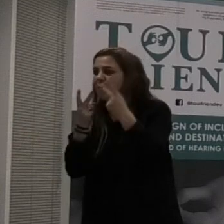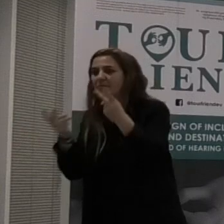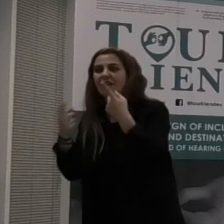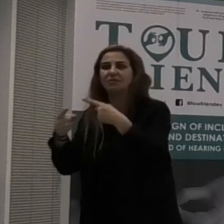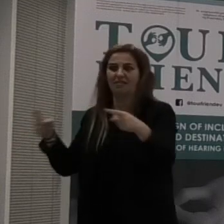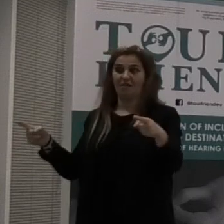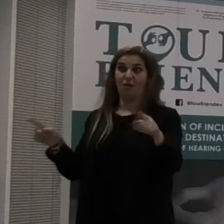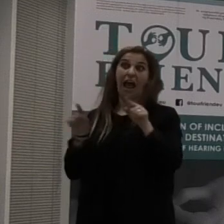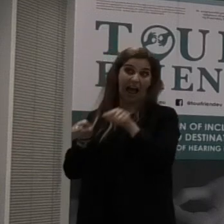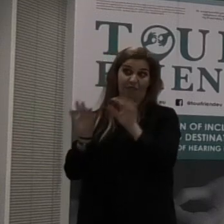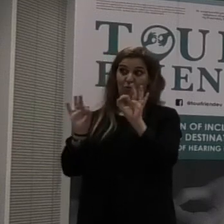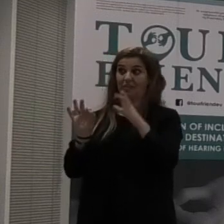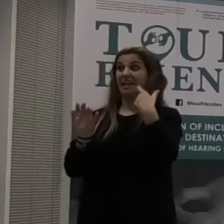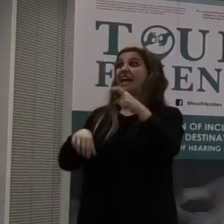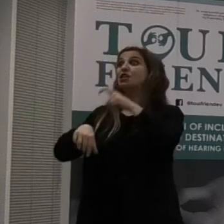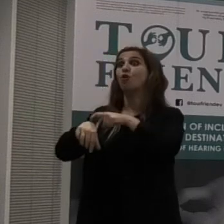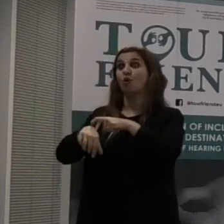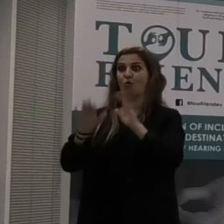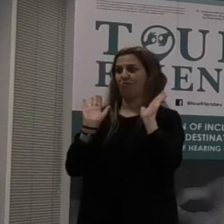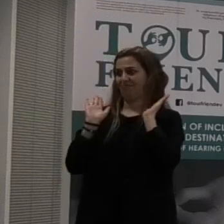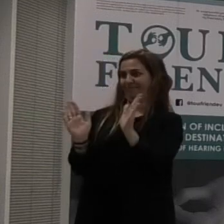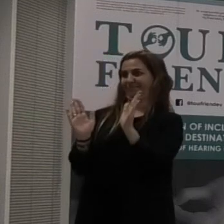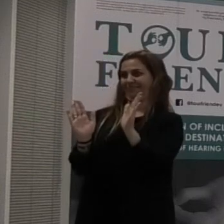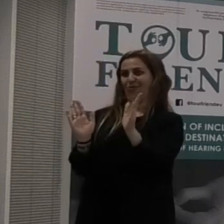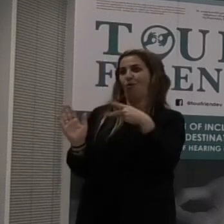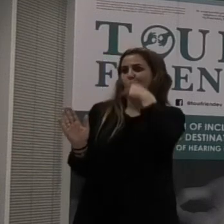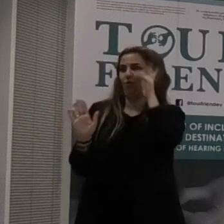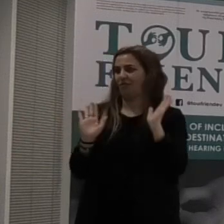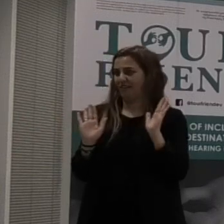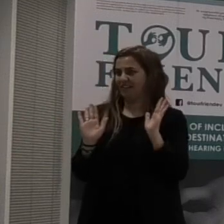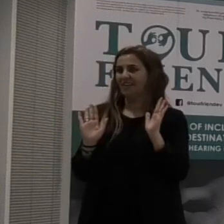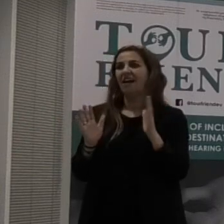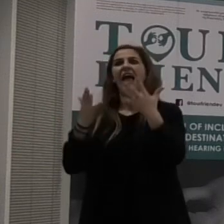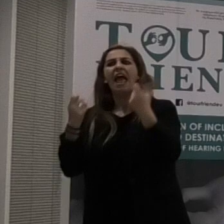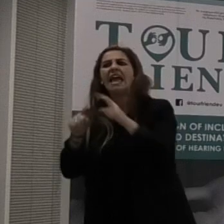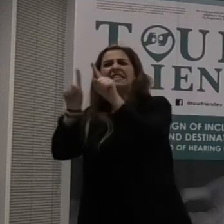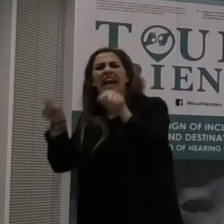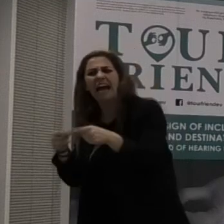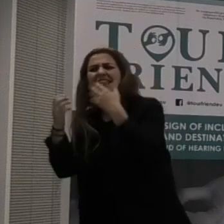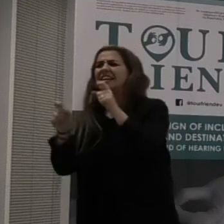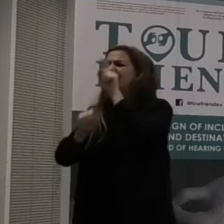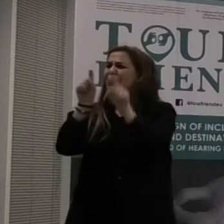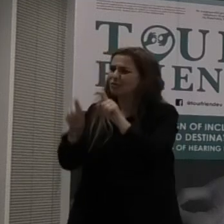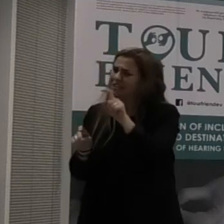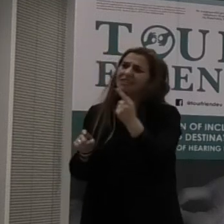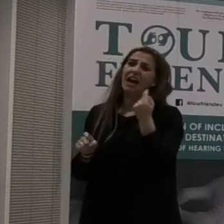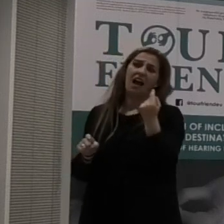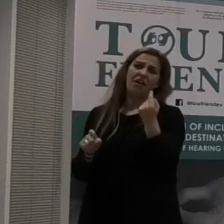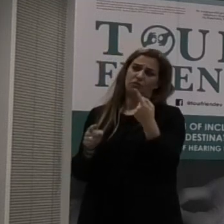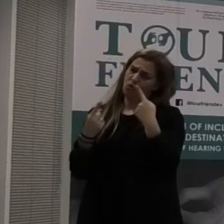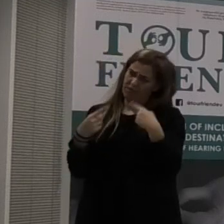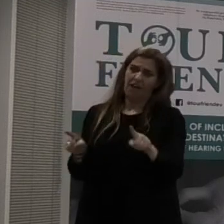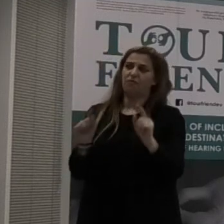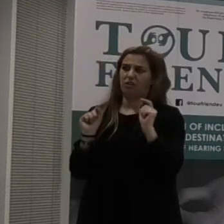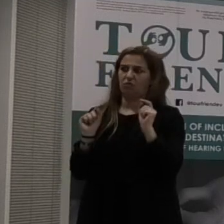χρονικά περιορισμένο και έχει και μια μεγαλύτερη διάδραση γιατί έχει και physical facilitators, κάρτες, γρίφους κτλ. Οπότε είναι enhanced